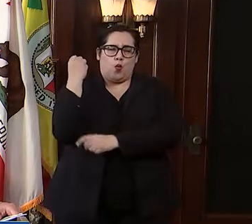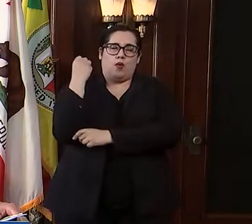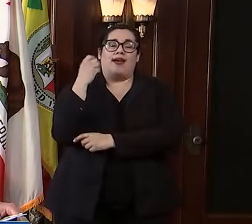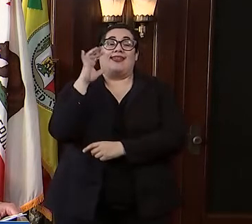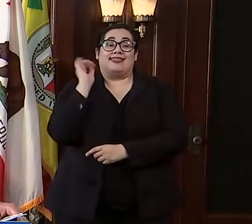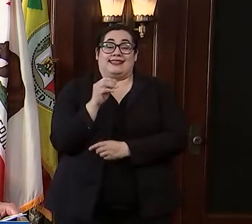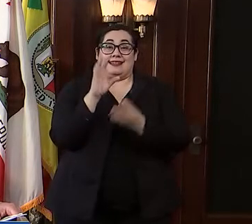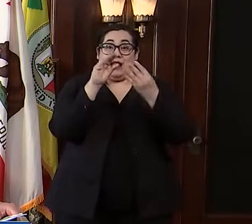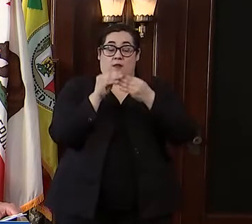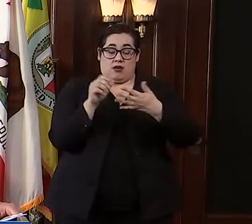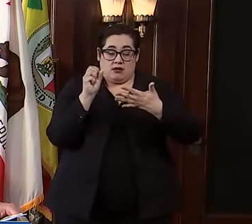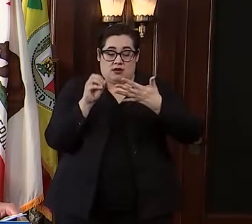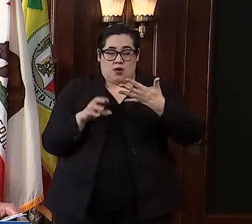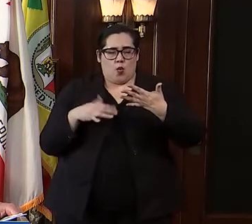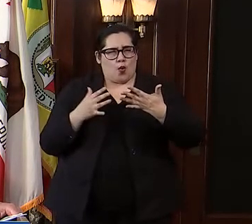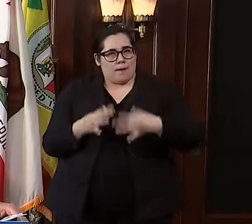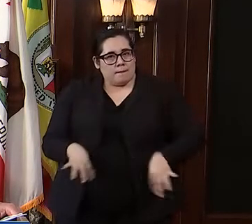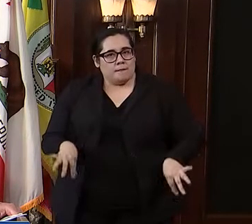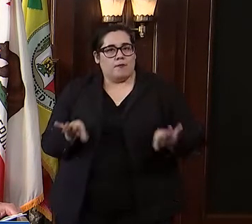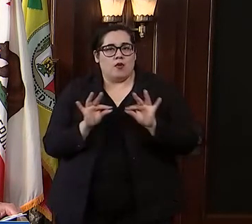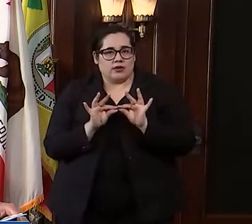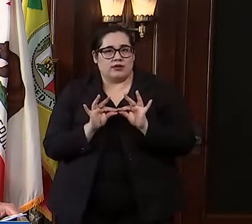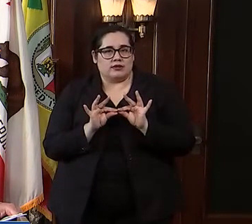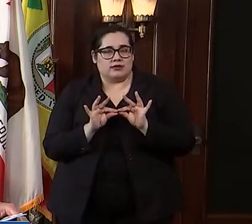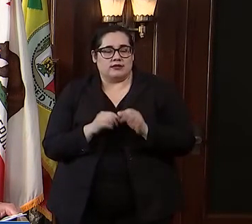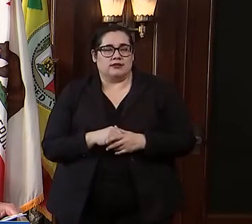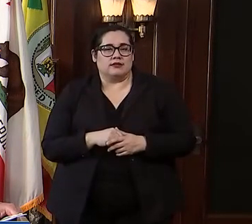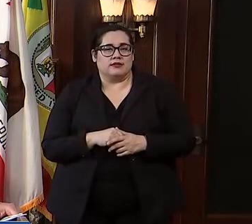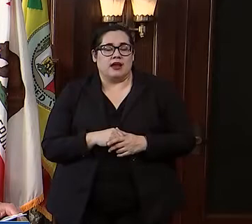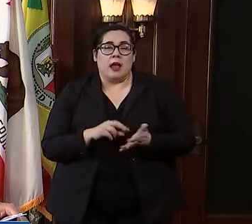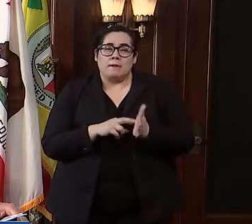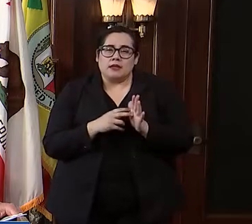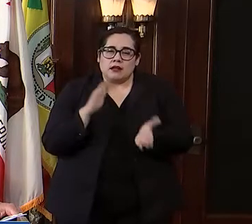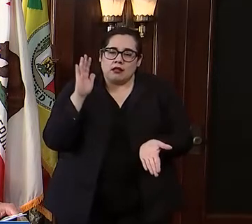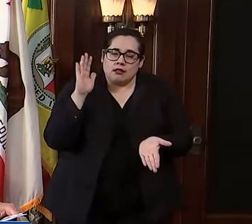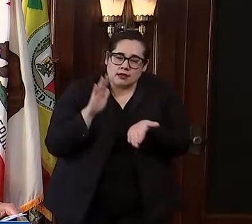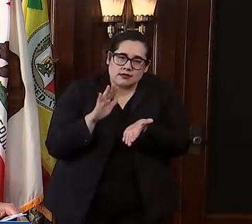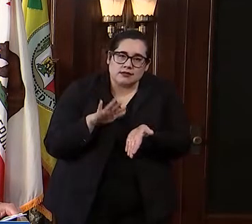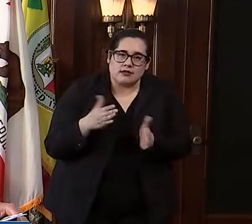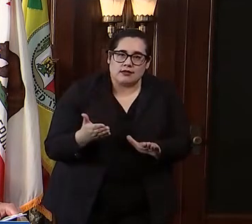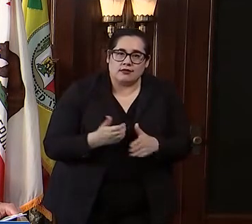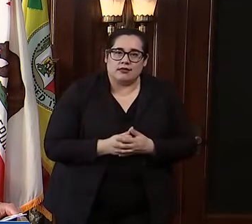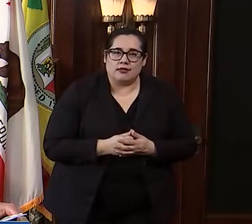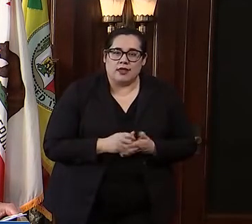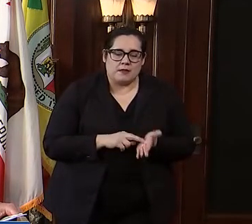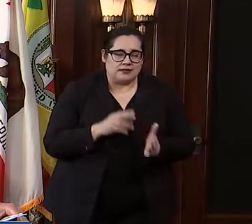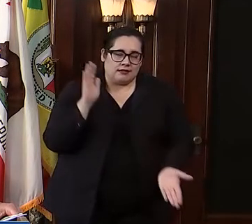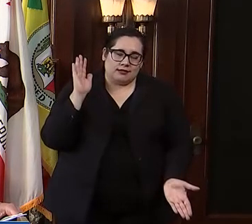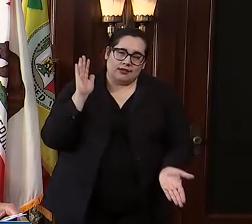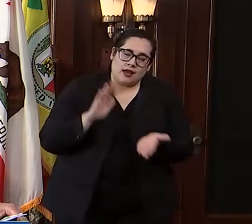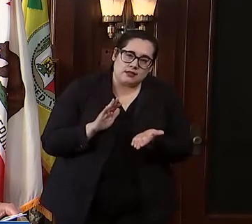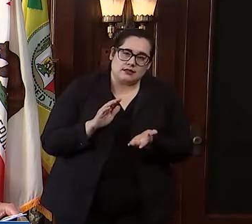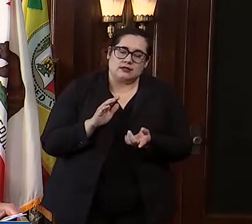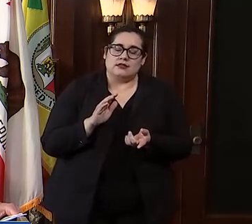Estos datos son muy importantes. Menos muertos,